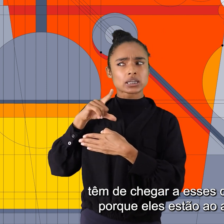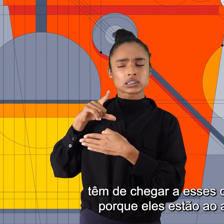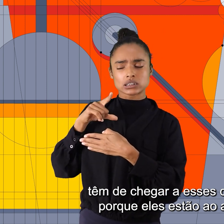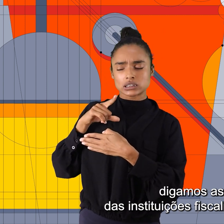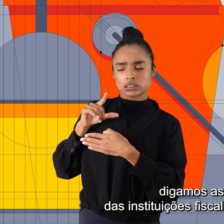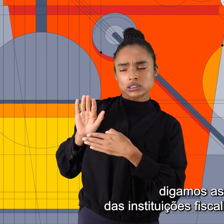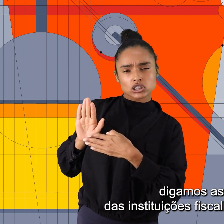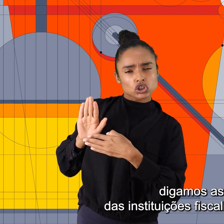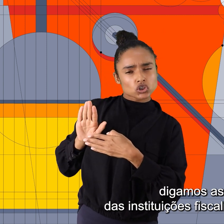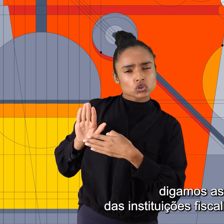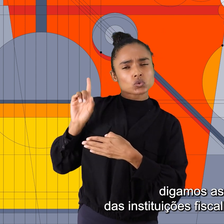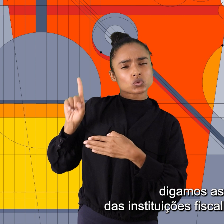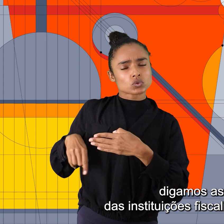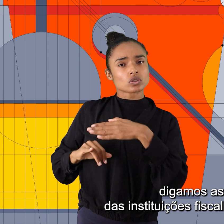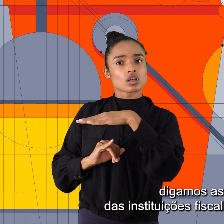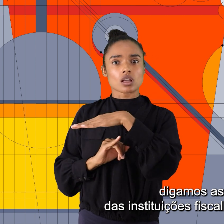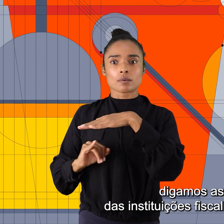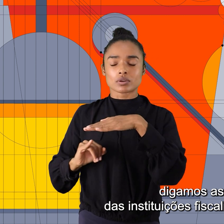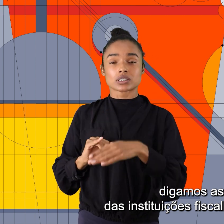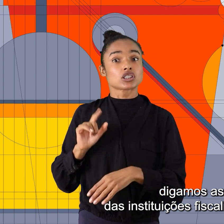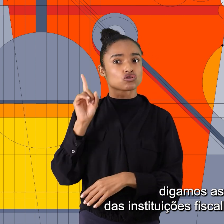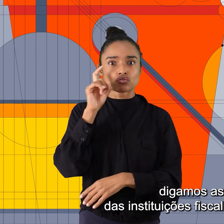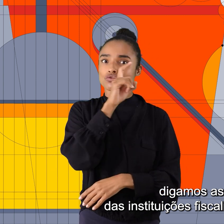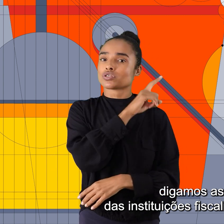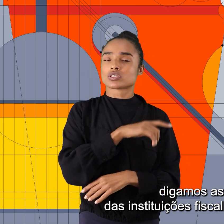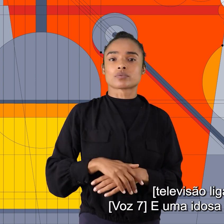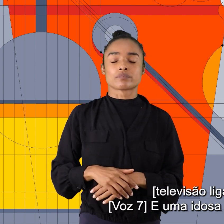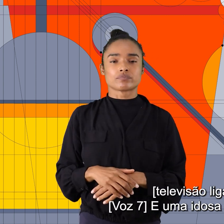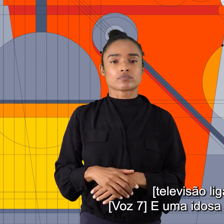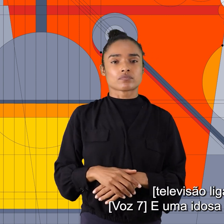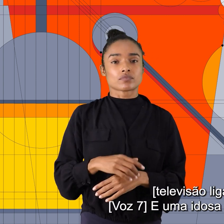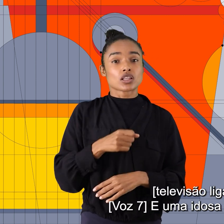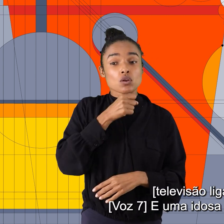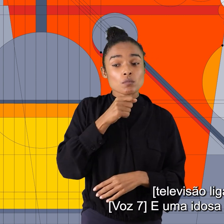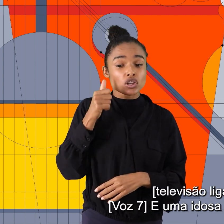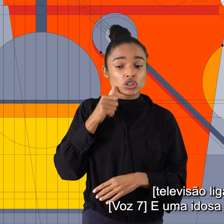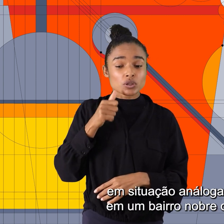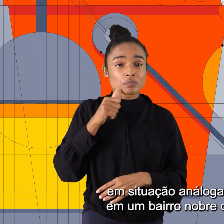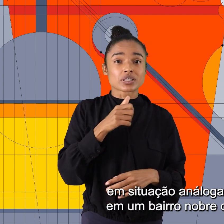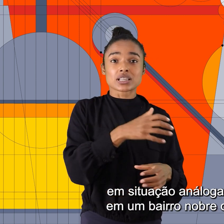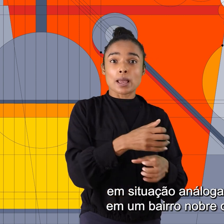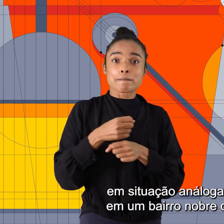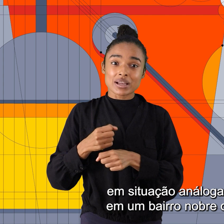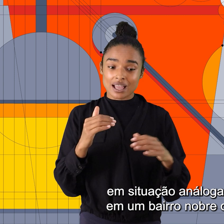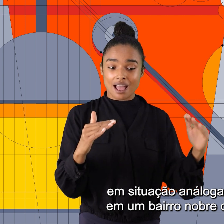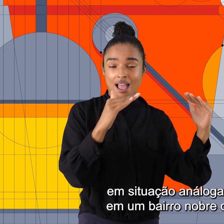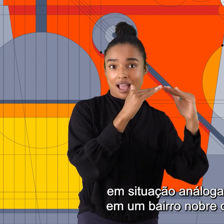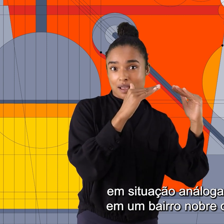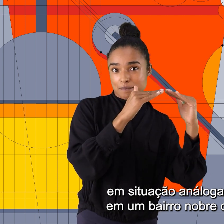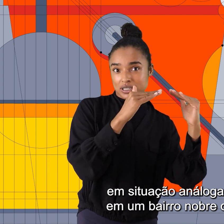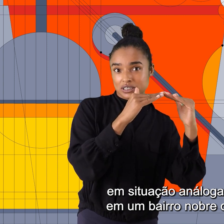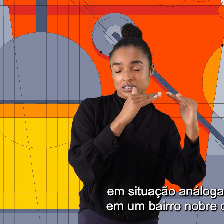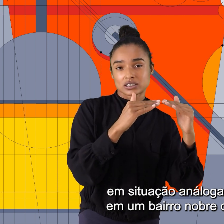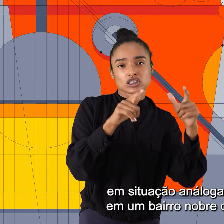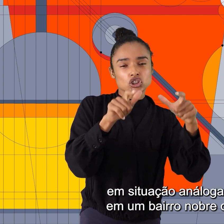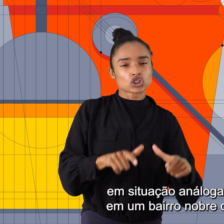do olhar, digamos assim, das instituições fiscalizadoras e tal. Uma idosa foi resgatada em situação análoga à